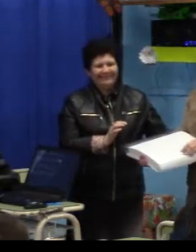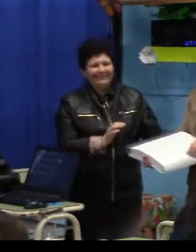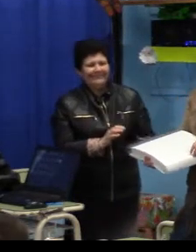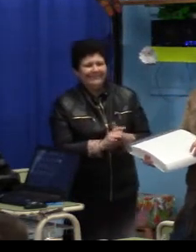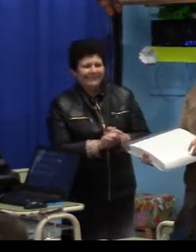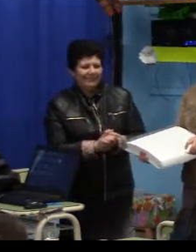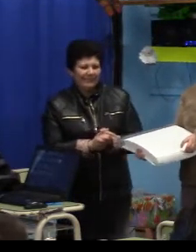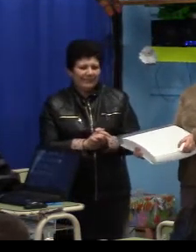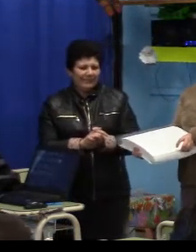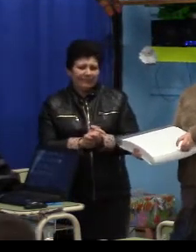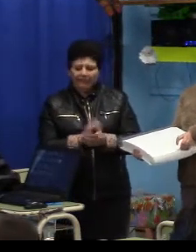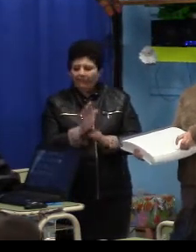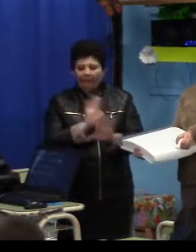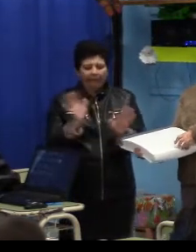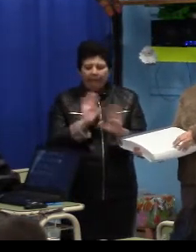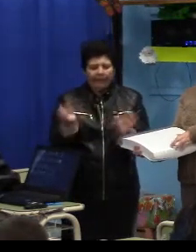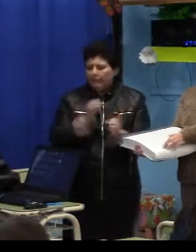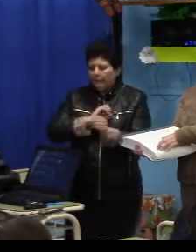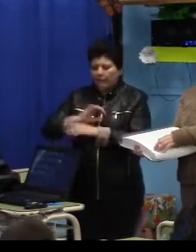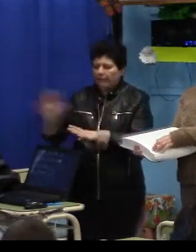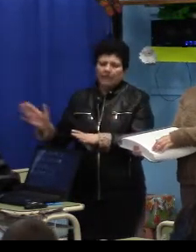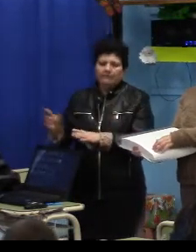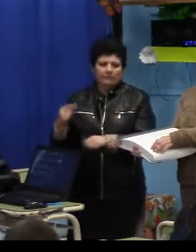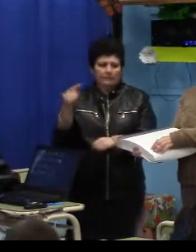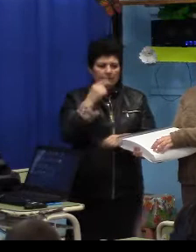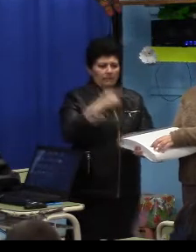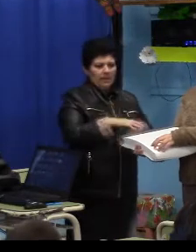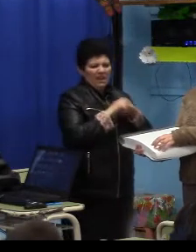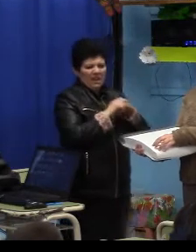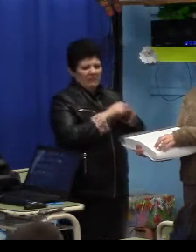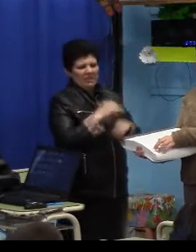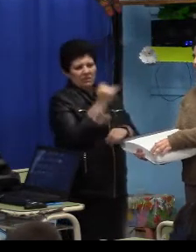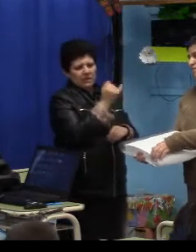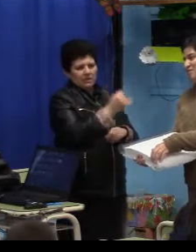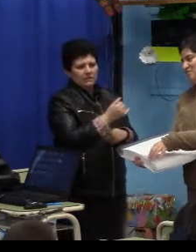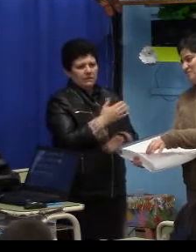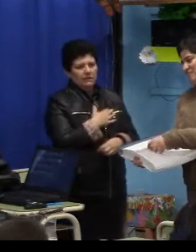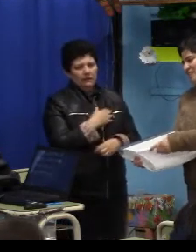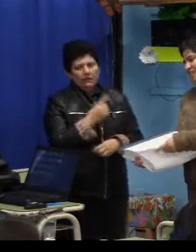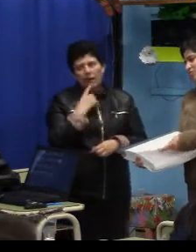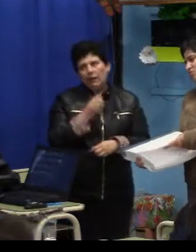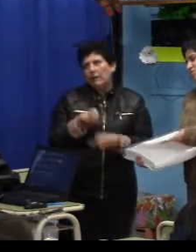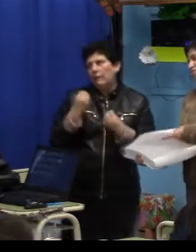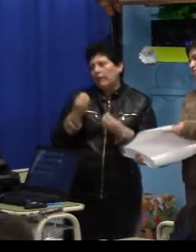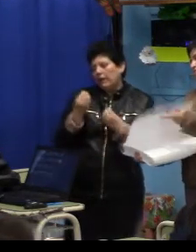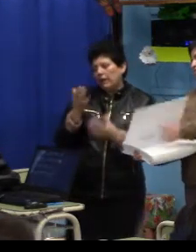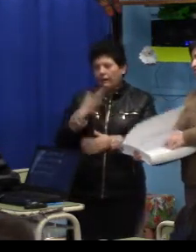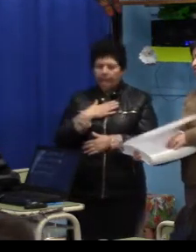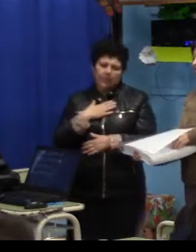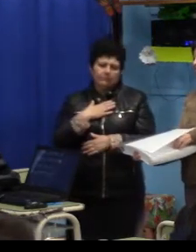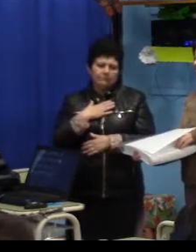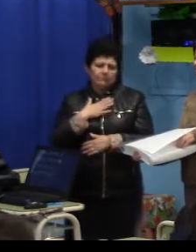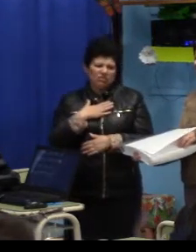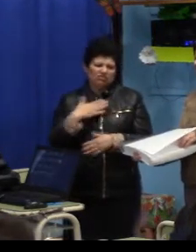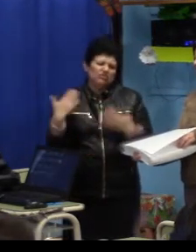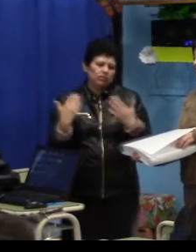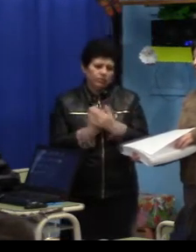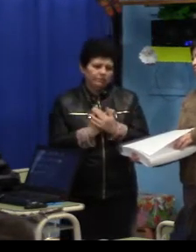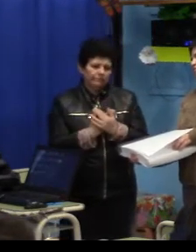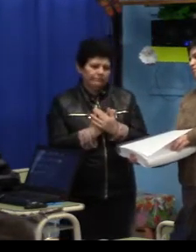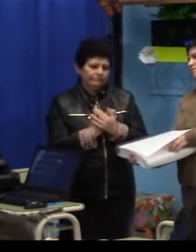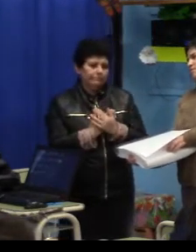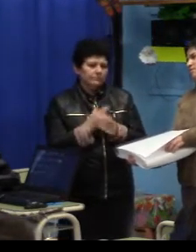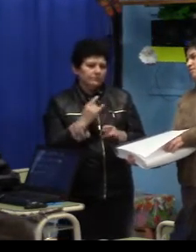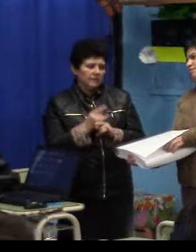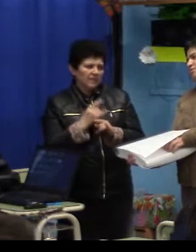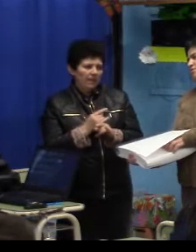Que nada me sale bien. Todo me sale mal. ¿Por qué a mí? Esto nosotros nos decimos todo el